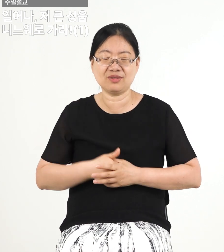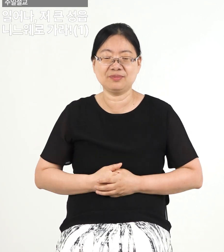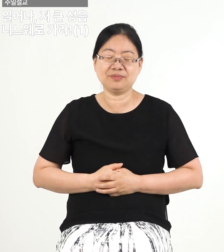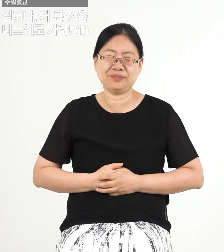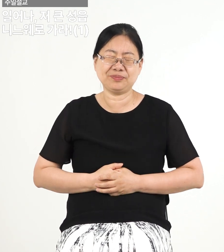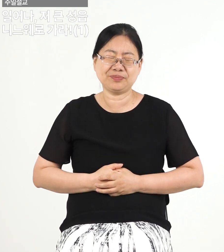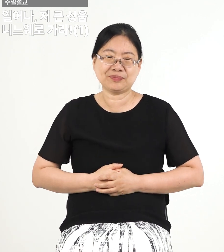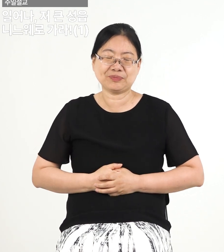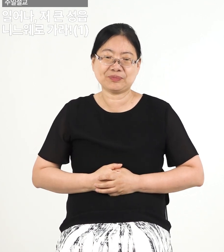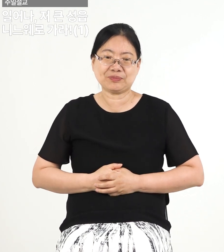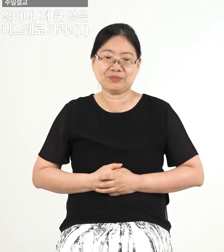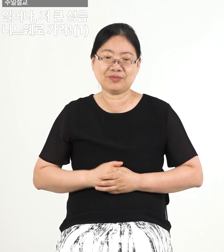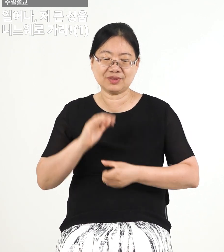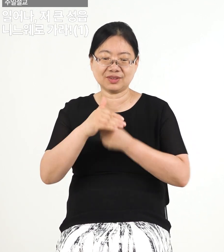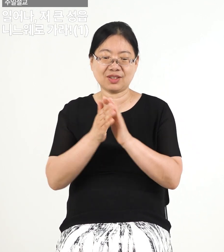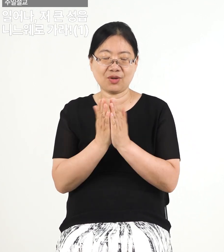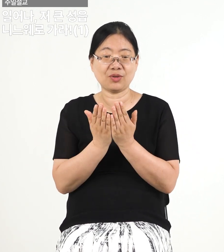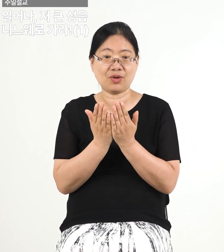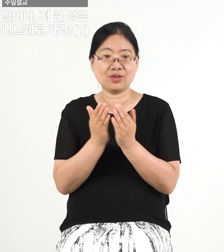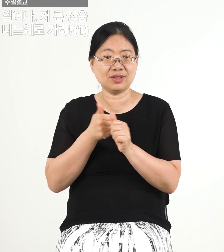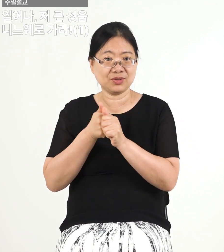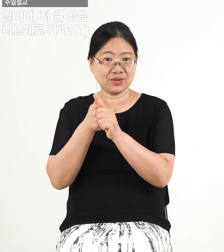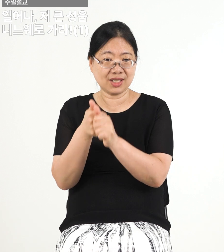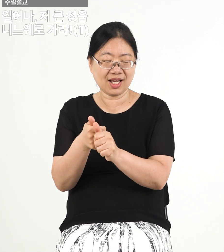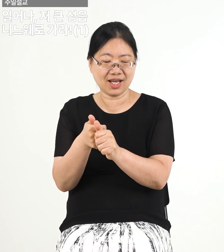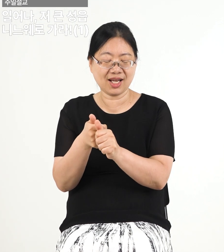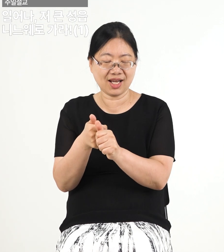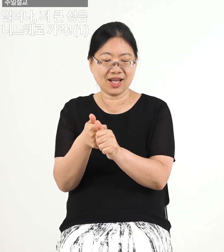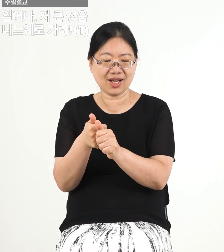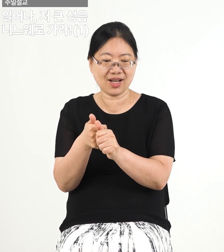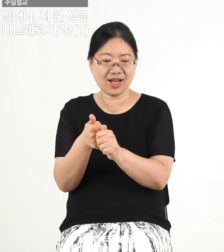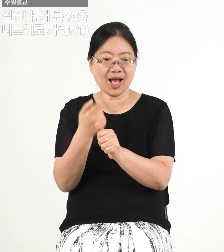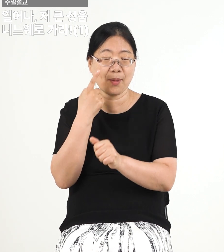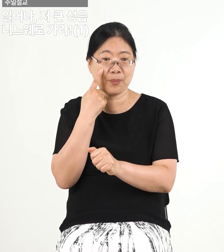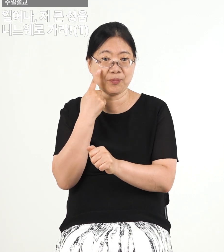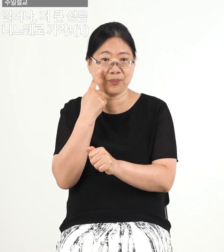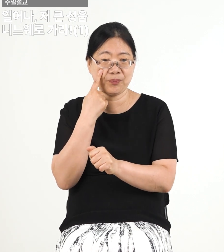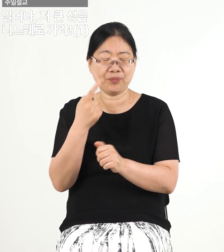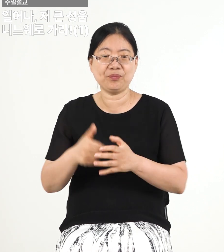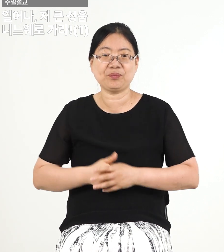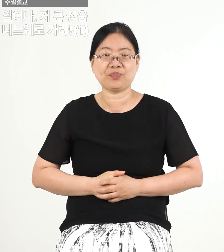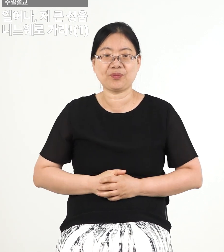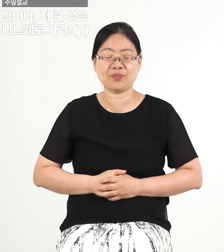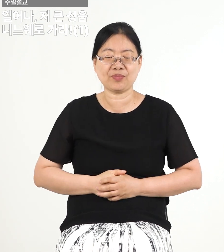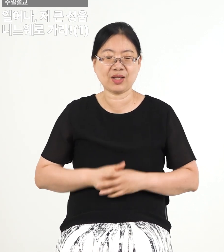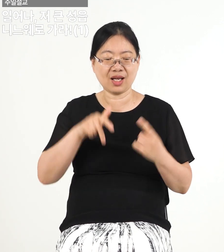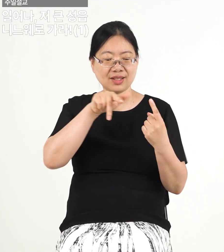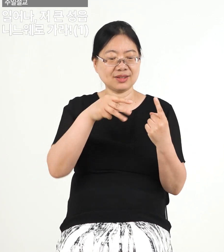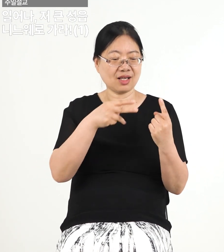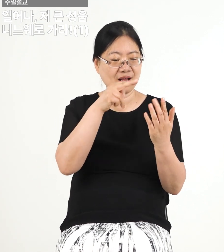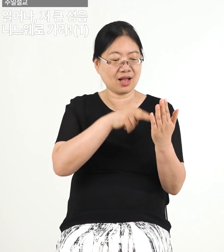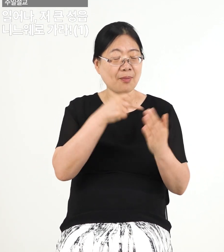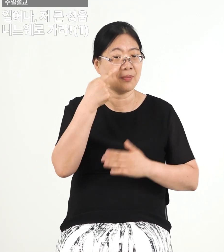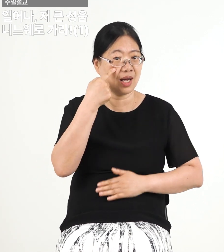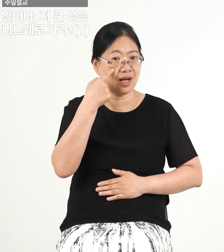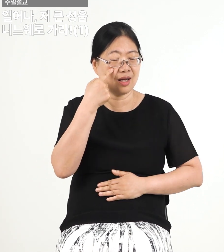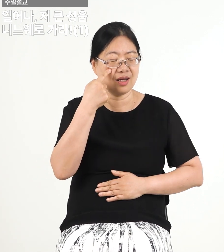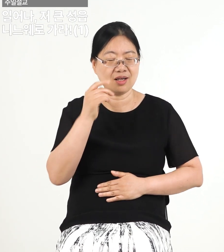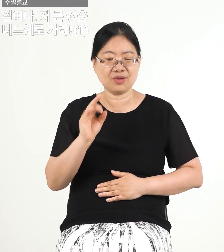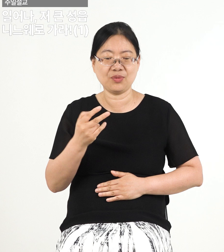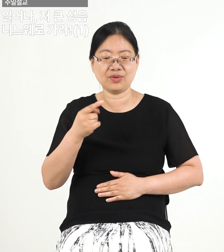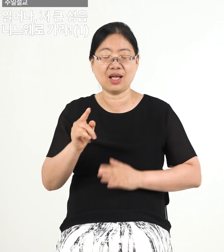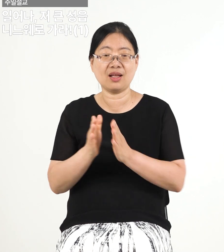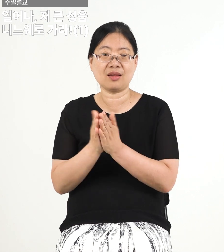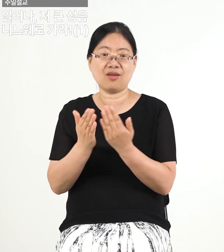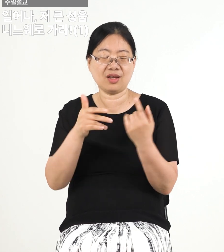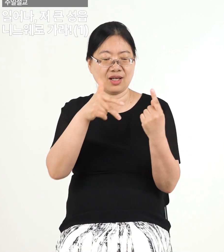부분을 우리가 성경을 좇아서 따라가 보도록 하겠습니다. 우선 1절을 한번 보실까요? 요나서